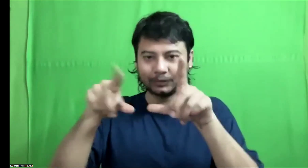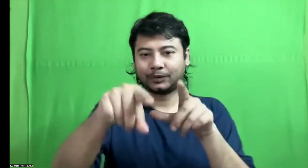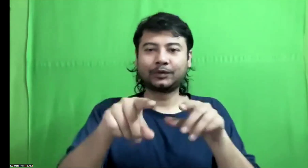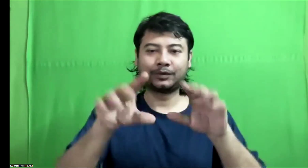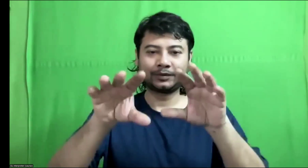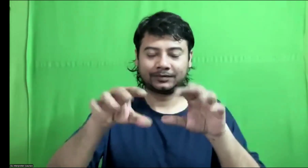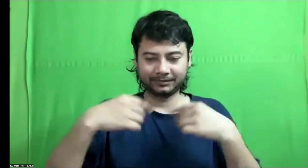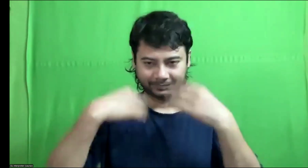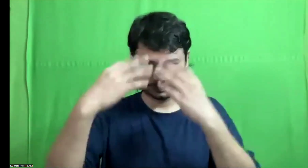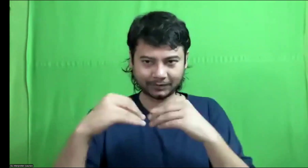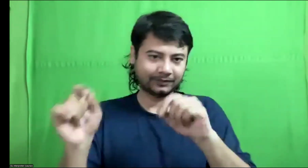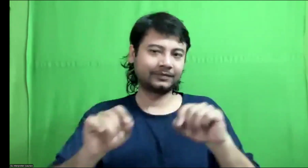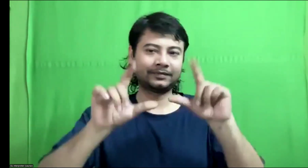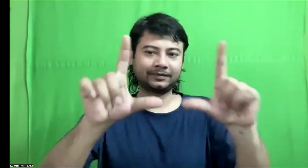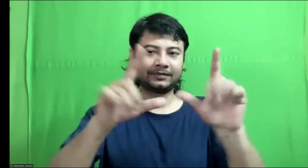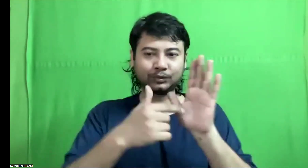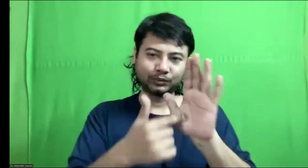नहीं